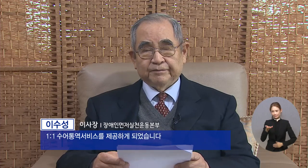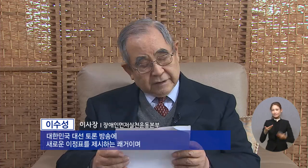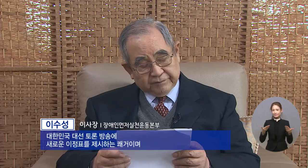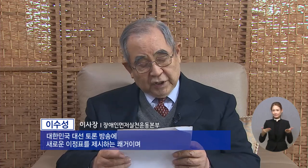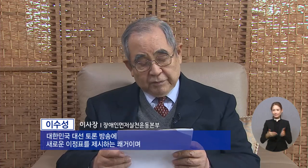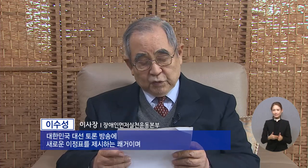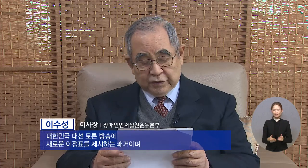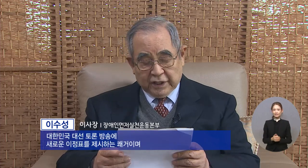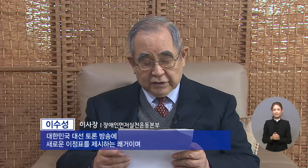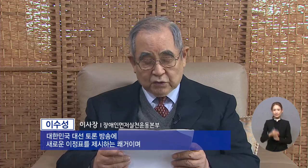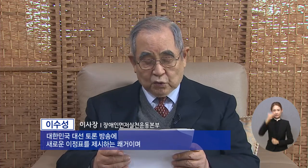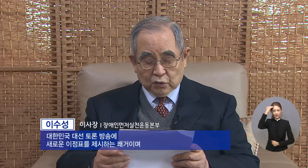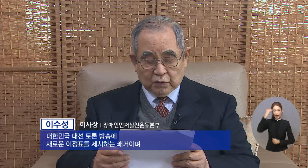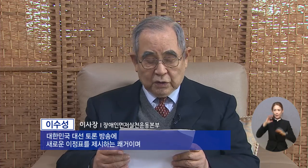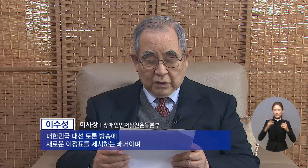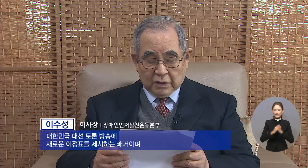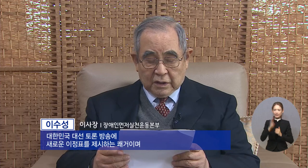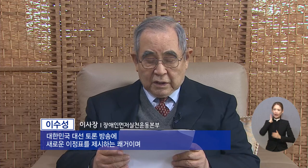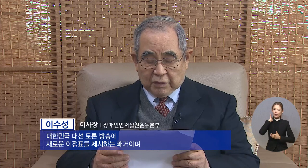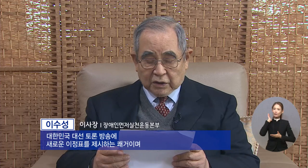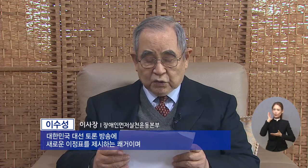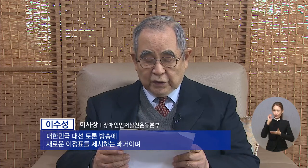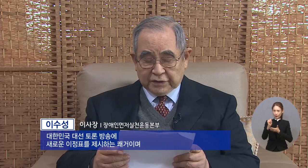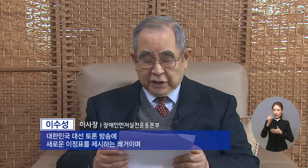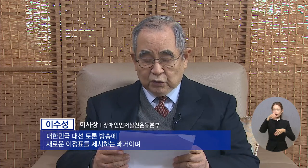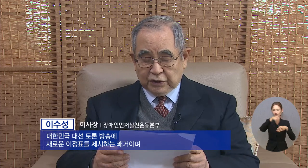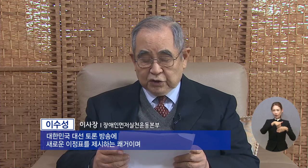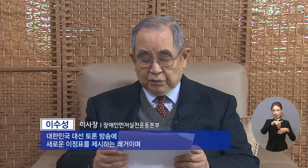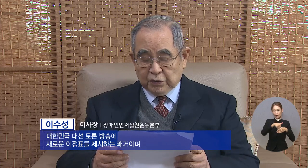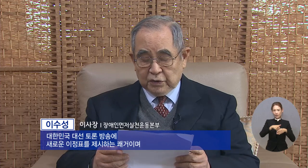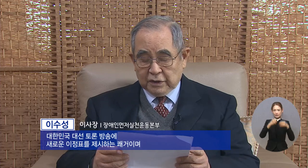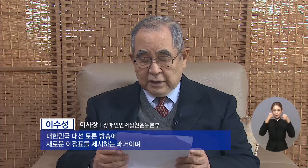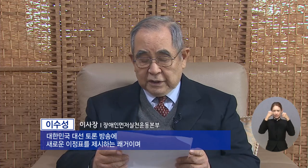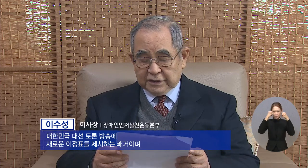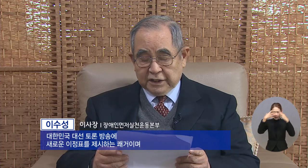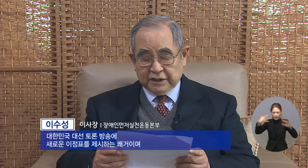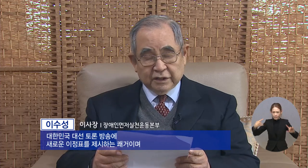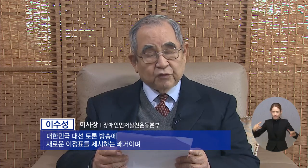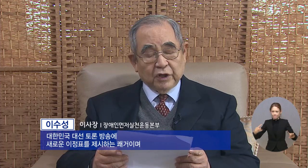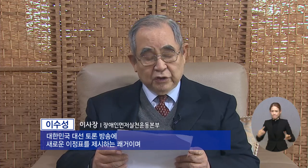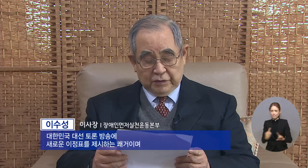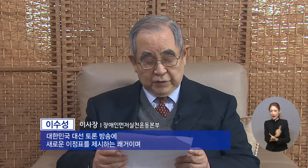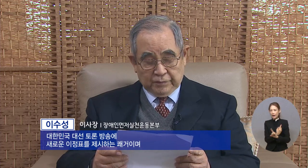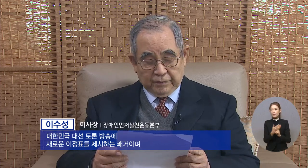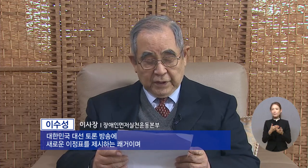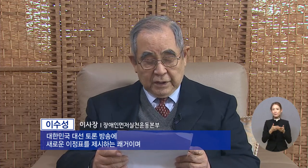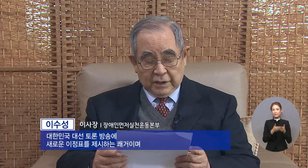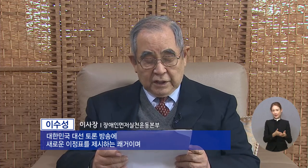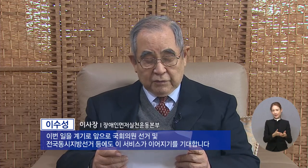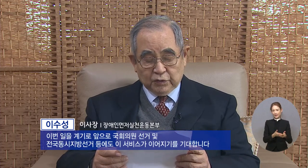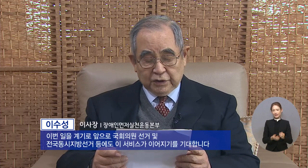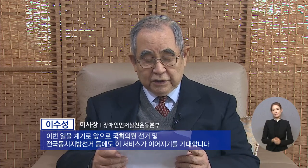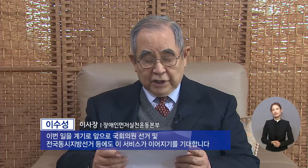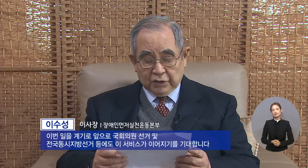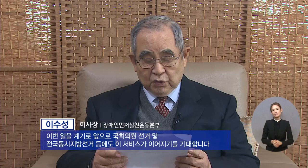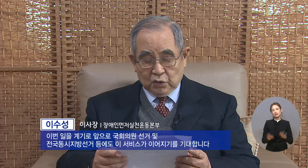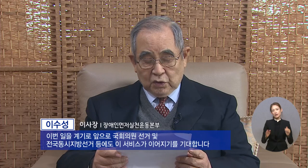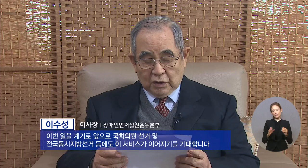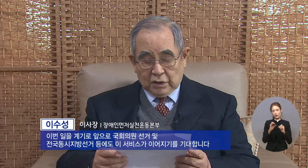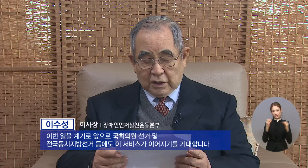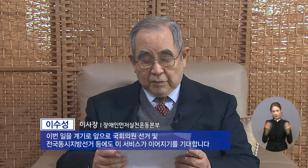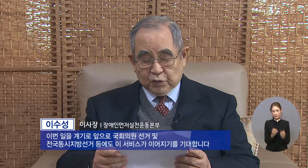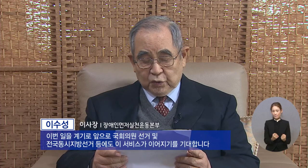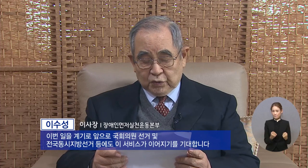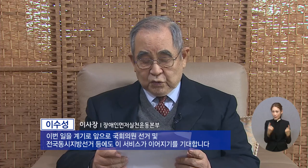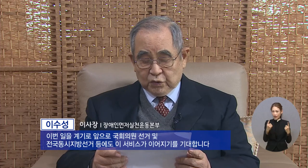대한민국 대선 토론 방송에 새로운 이정표를 제시하는 쾌거이며 이번 일을 계기로